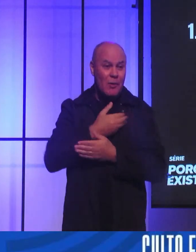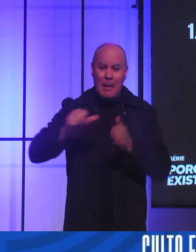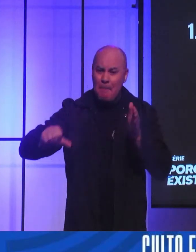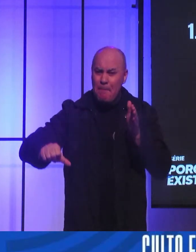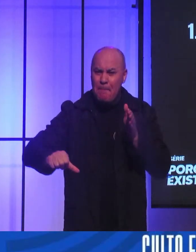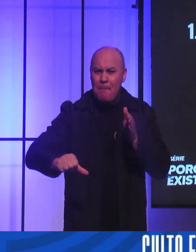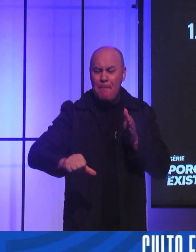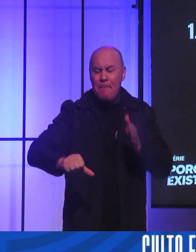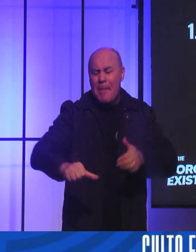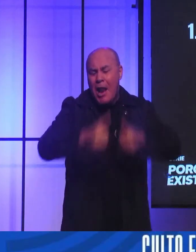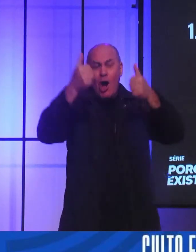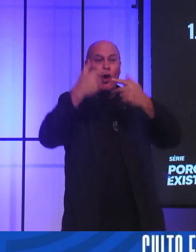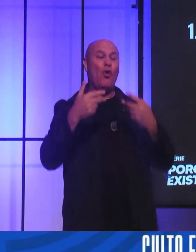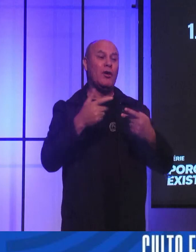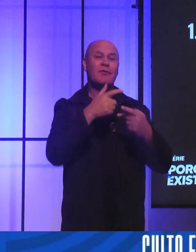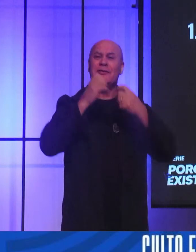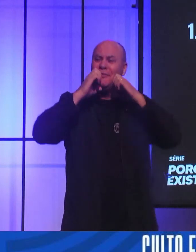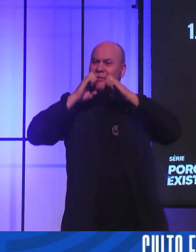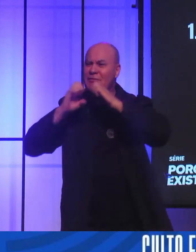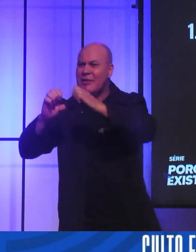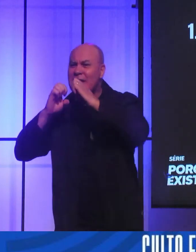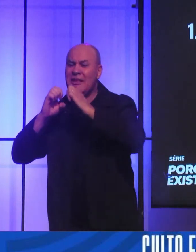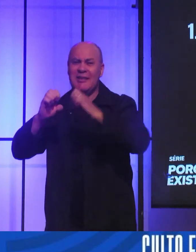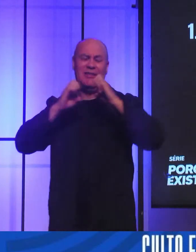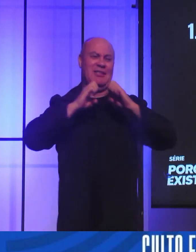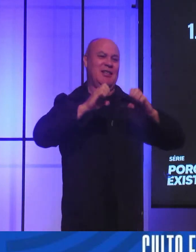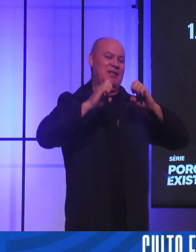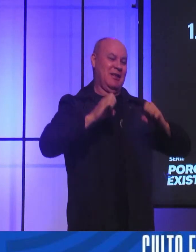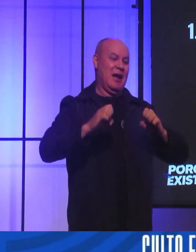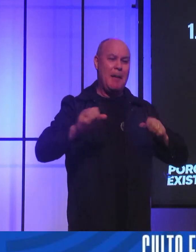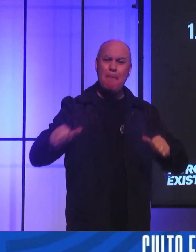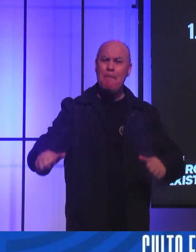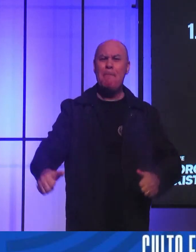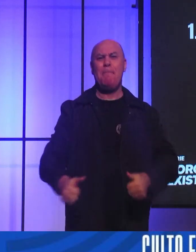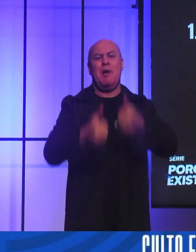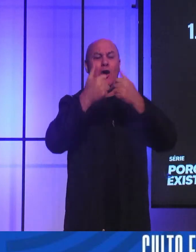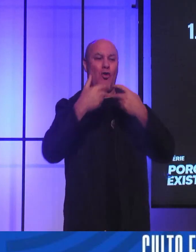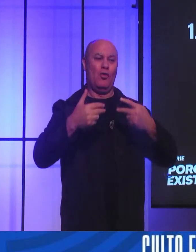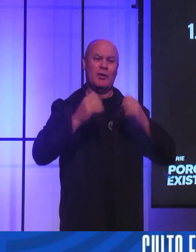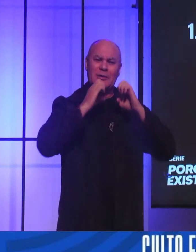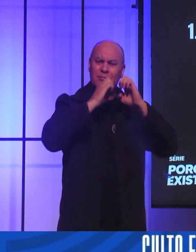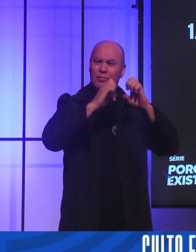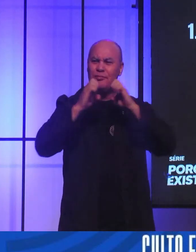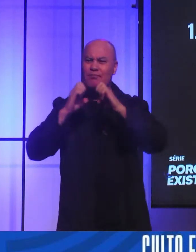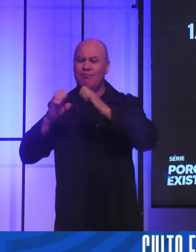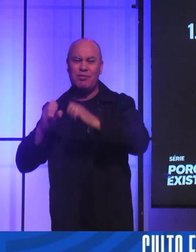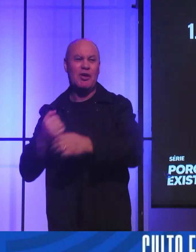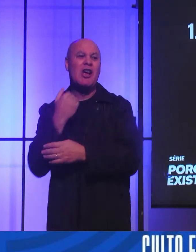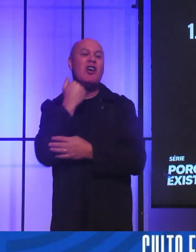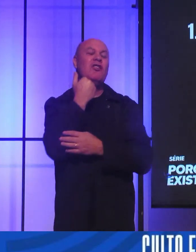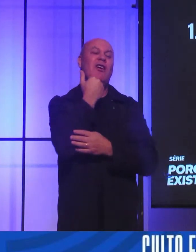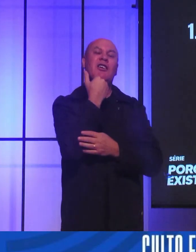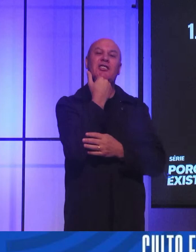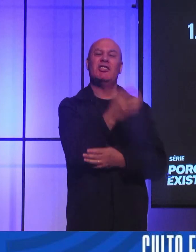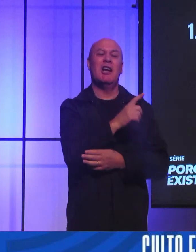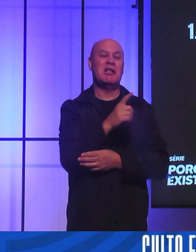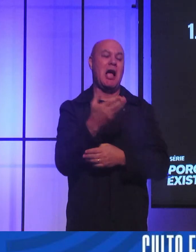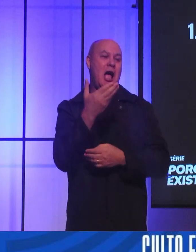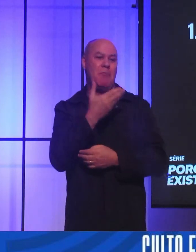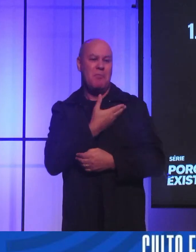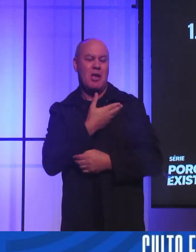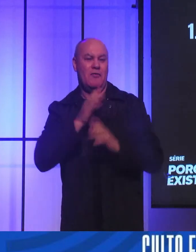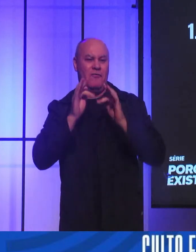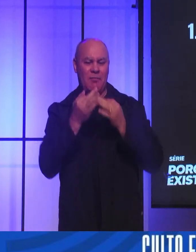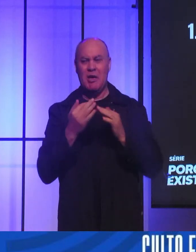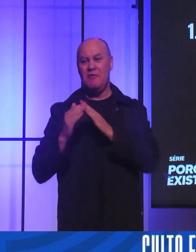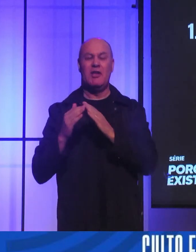a maior coisa que você pode fazer por alguém. Você pode dar dinheiro, você pode ajudar, você pode fazer